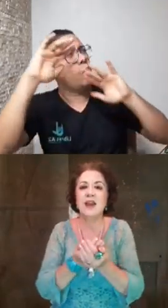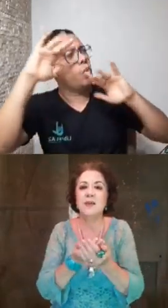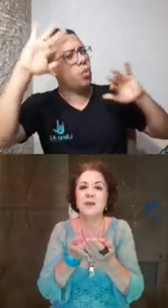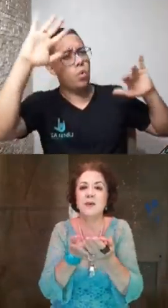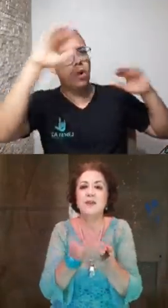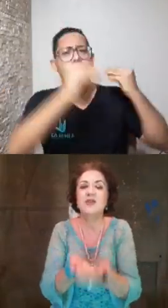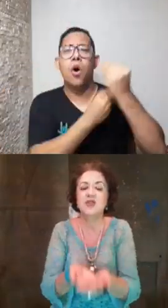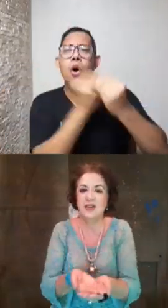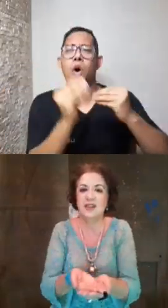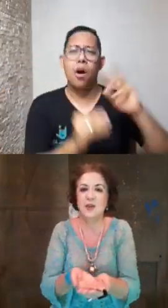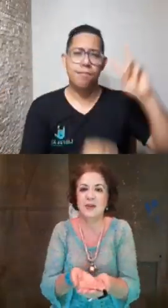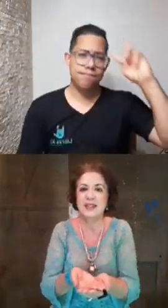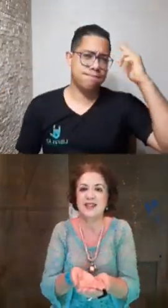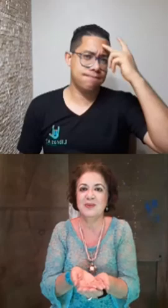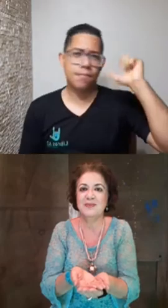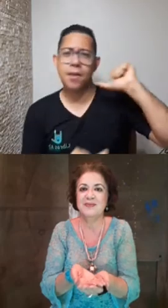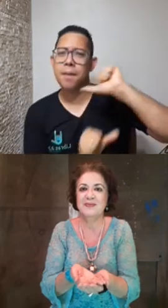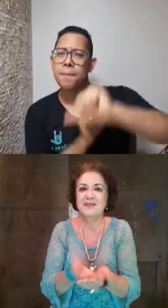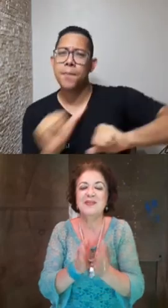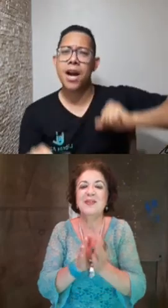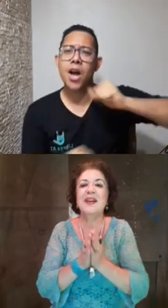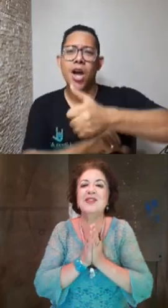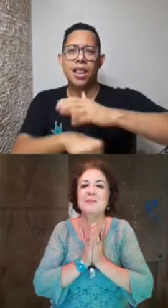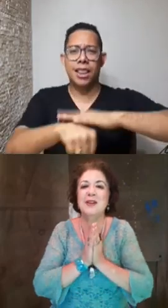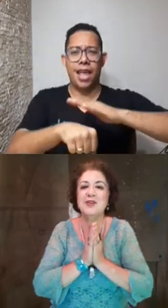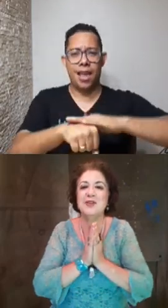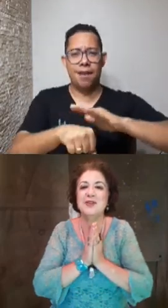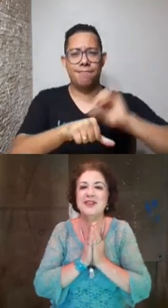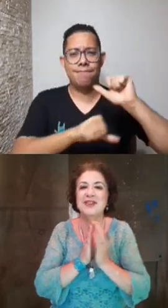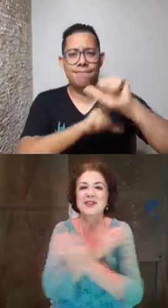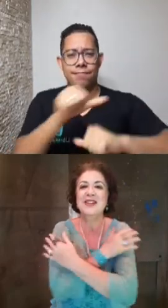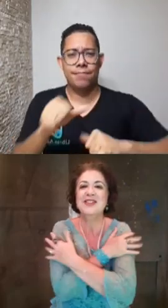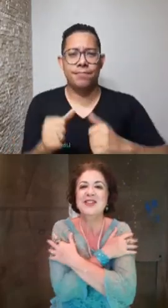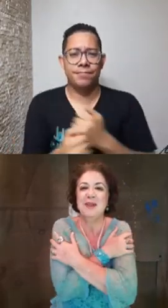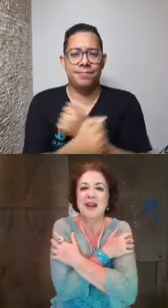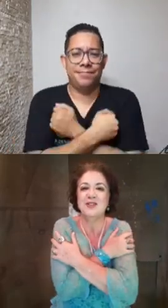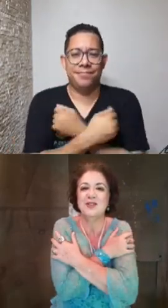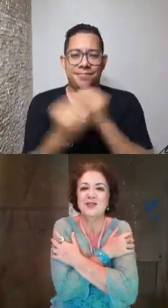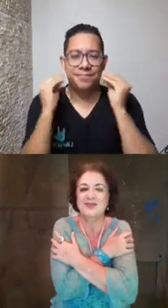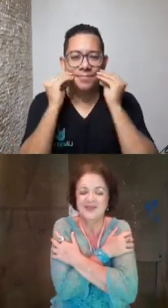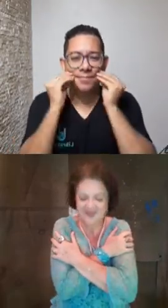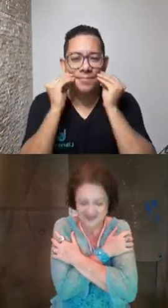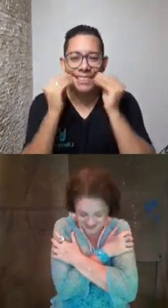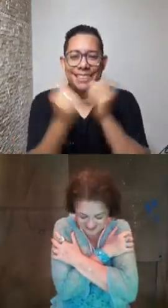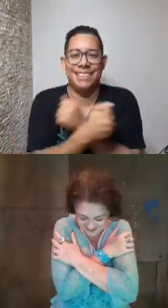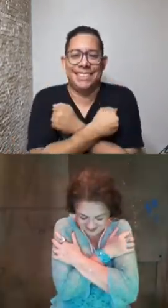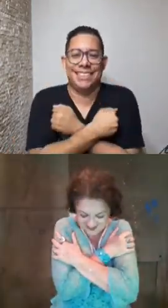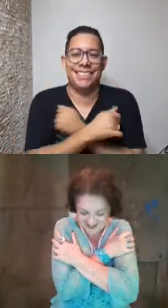desse tempo de transformação. Um grande beijo, um grande abraço.